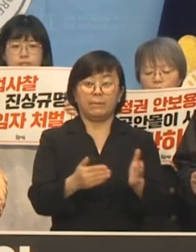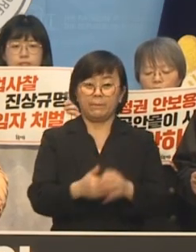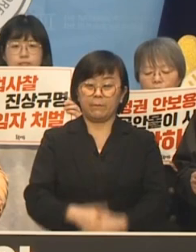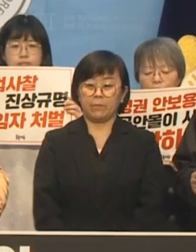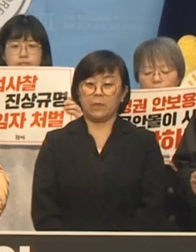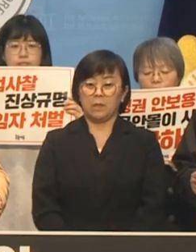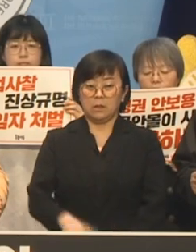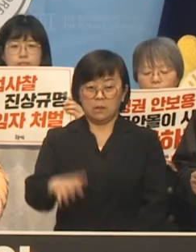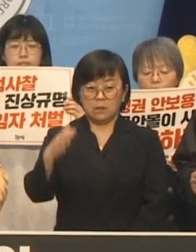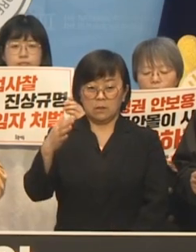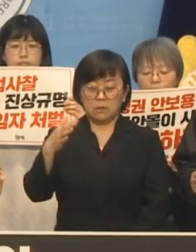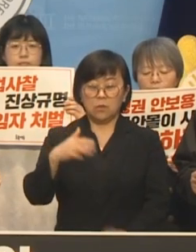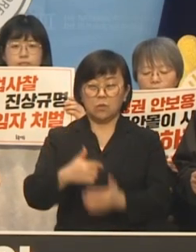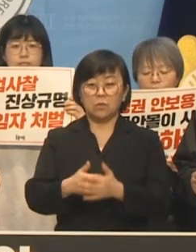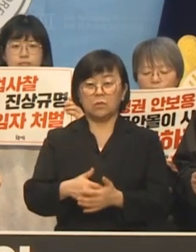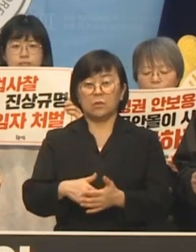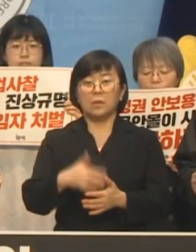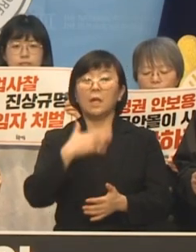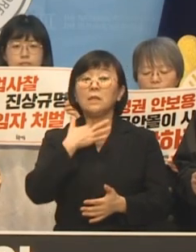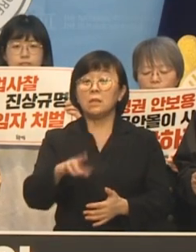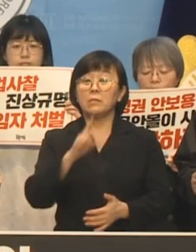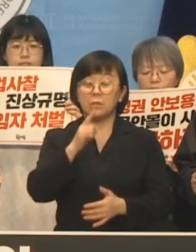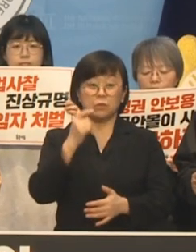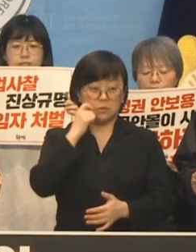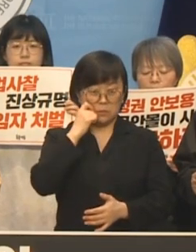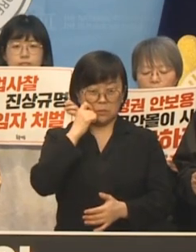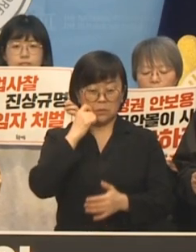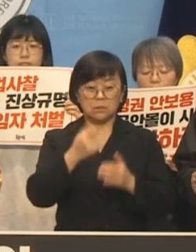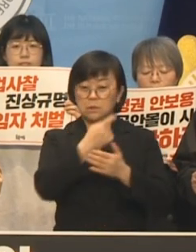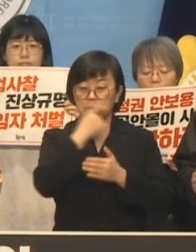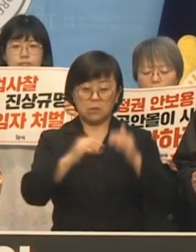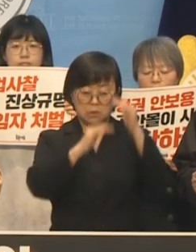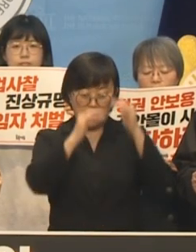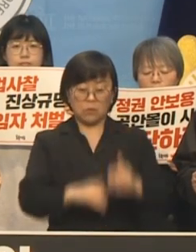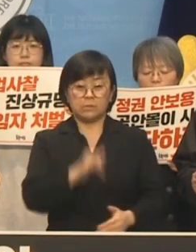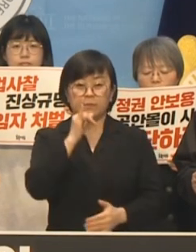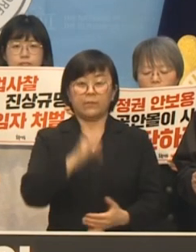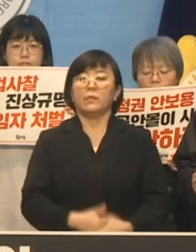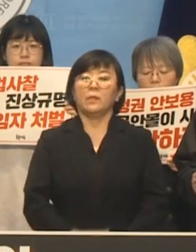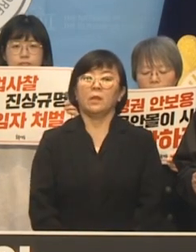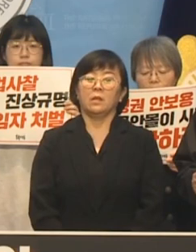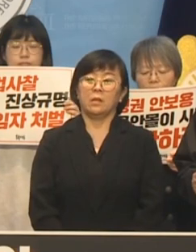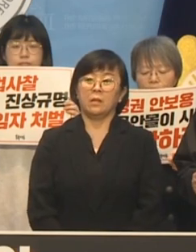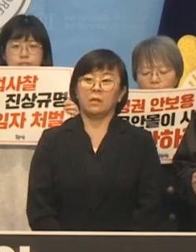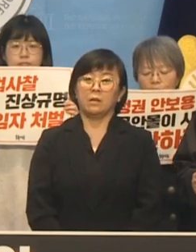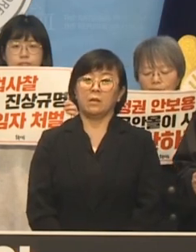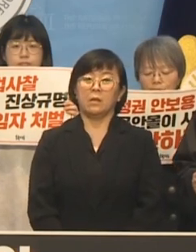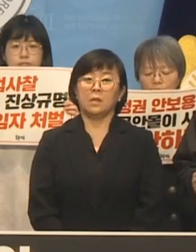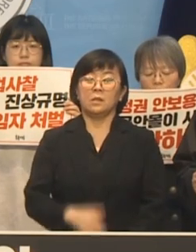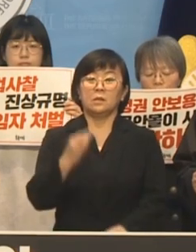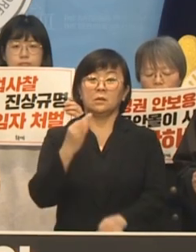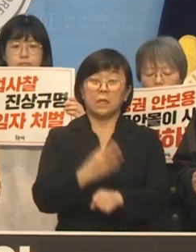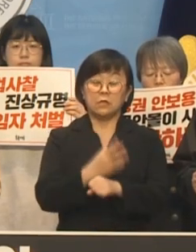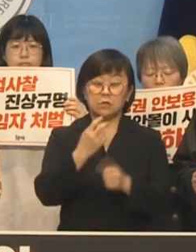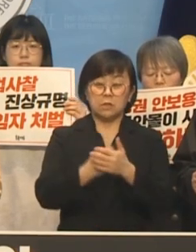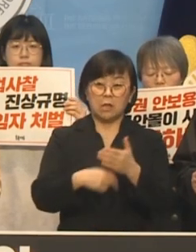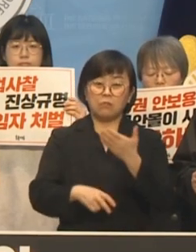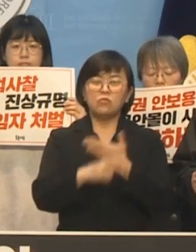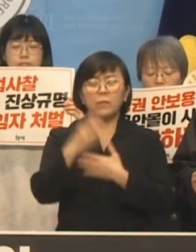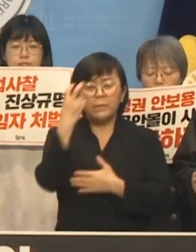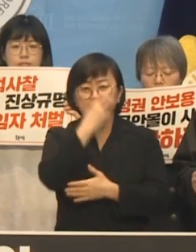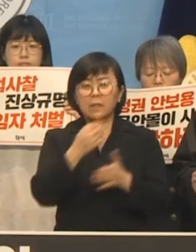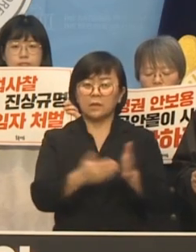부인할 수 없는 명백한 증거와 내용이 담겨져 있습니다. 이것은 단순히 사찰로 끝나는 것이